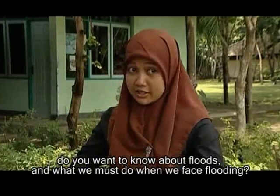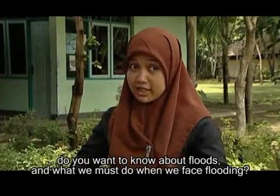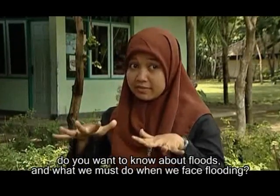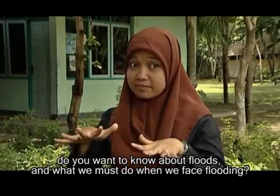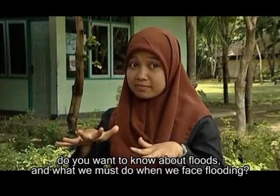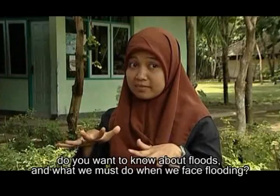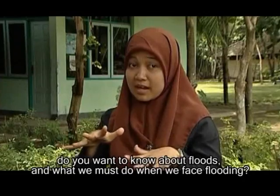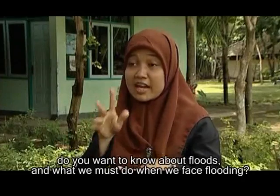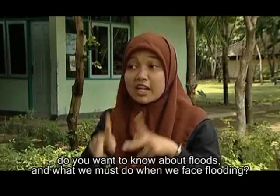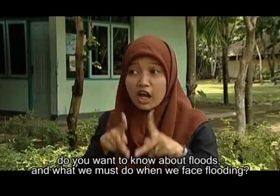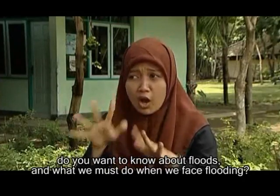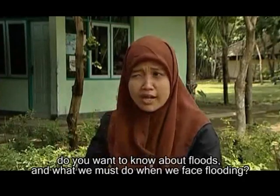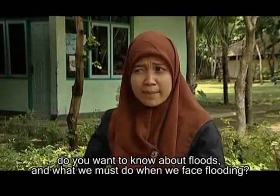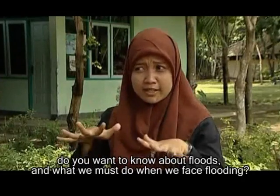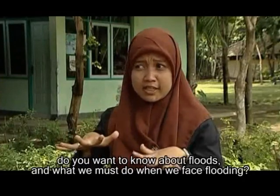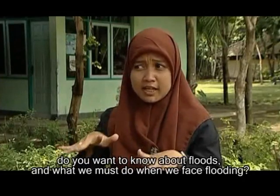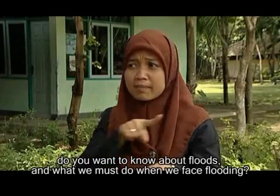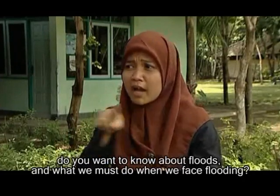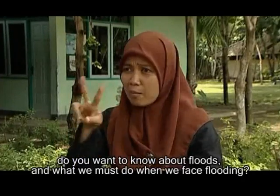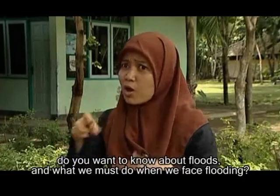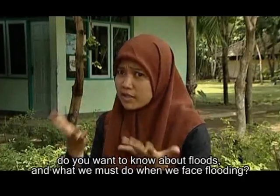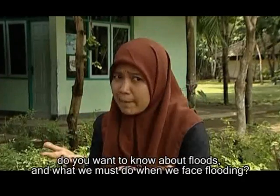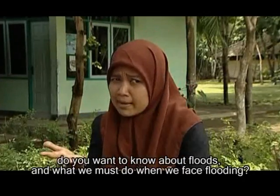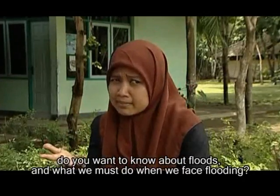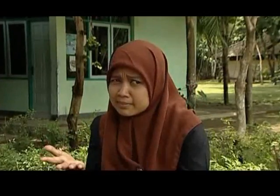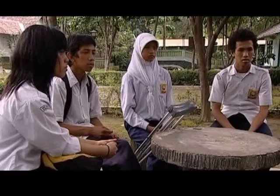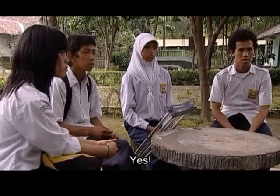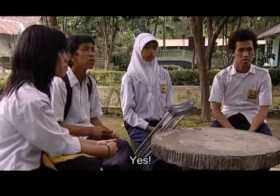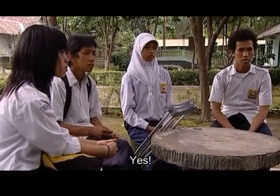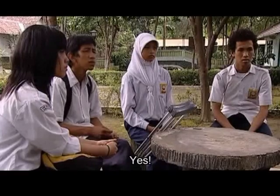banjir? Dan kalau ada banjir, kamu harus apa?